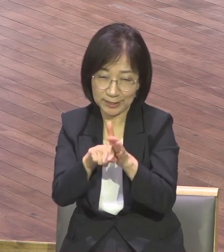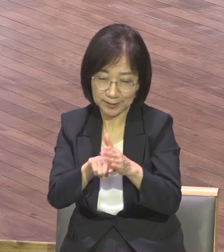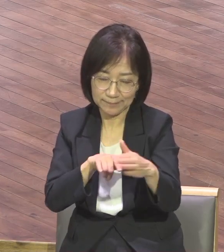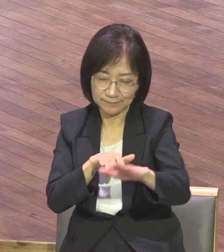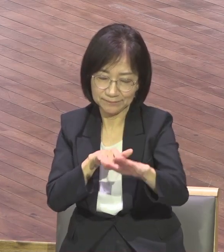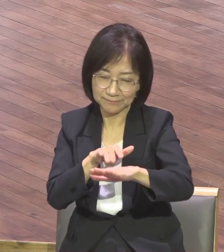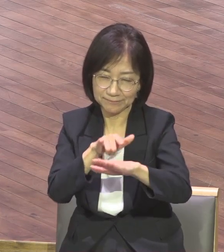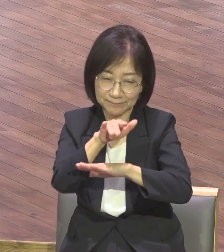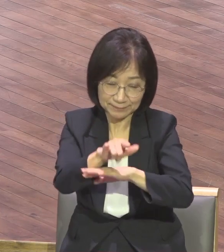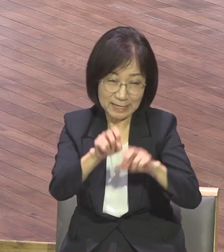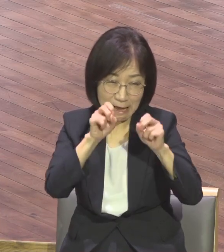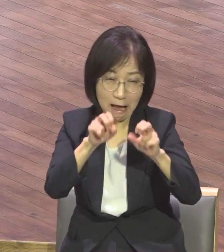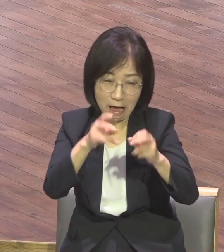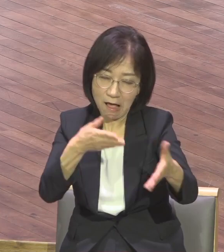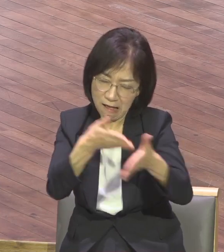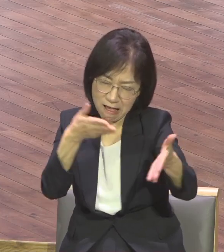당연하지요.